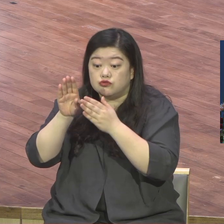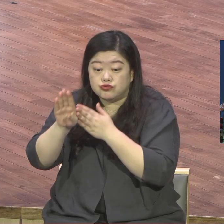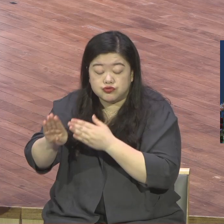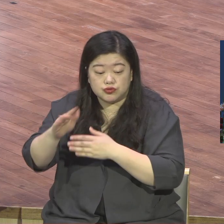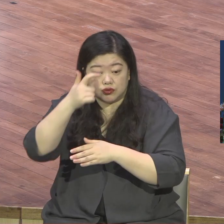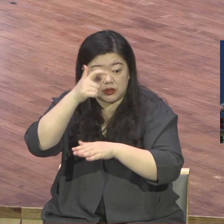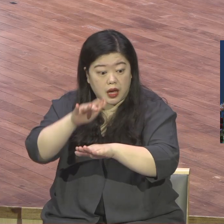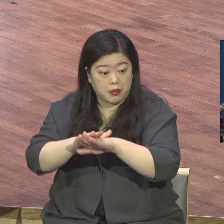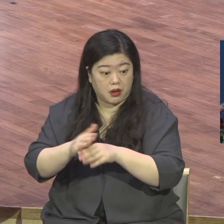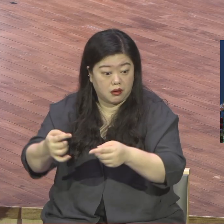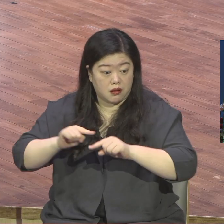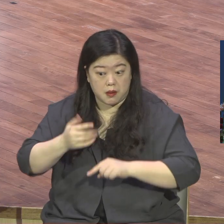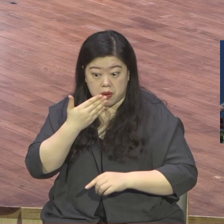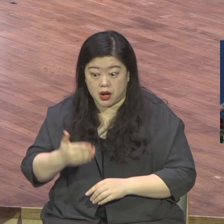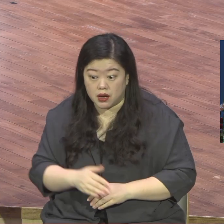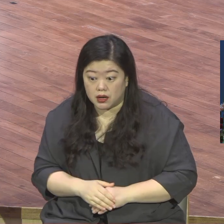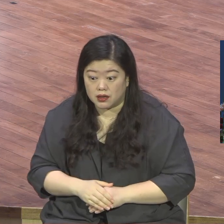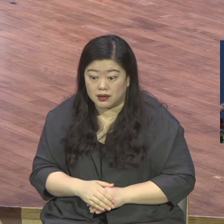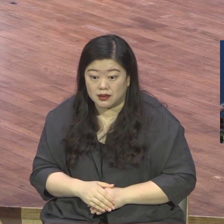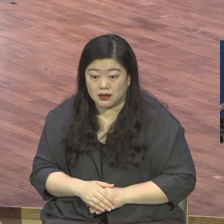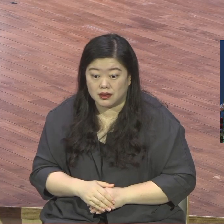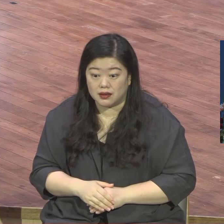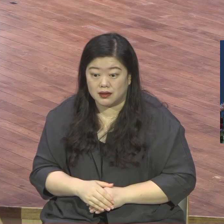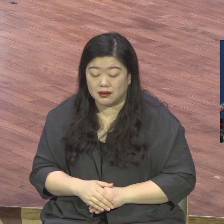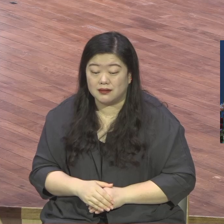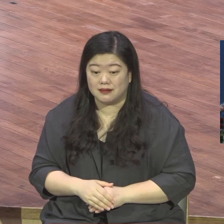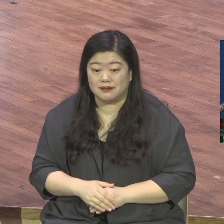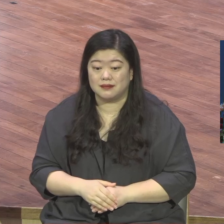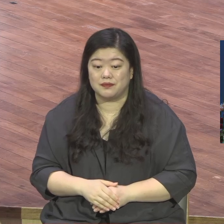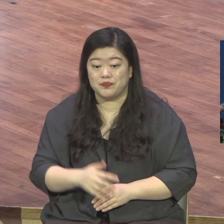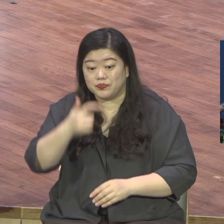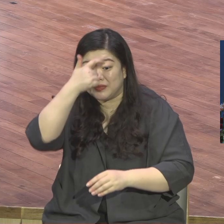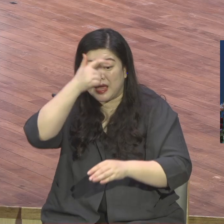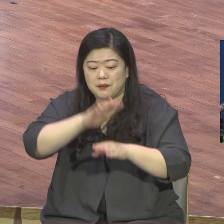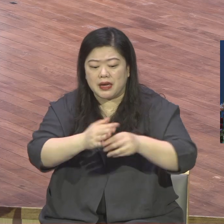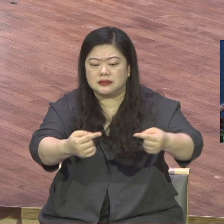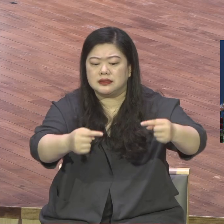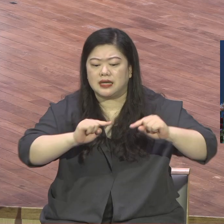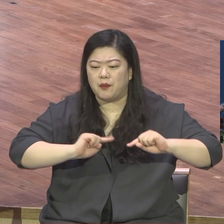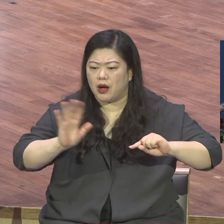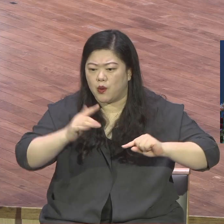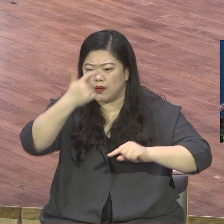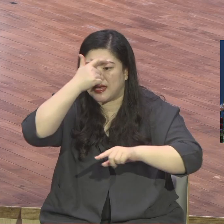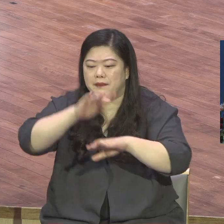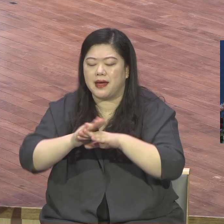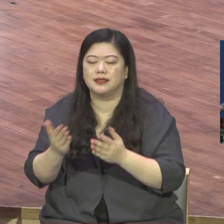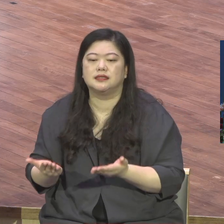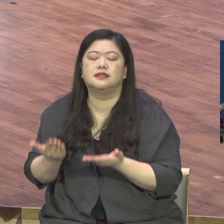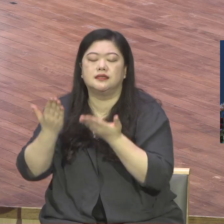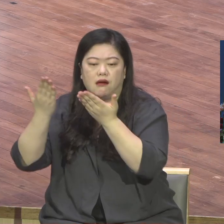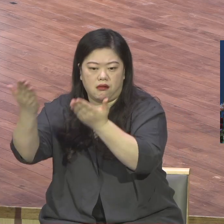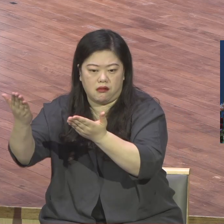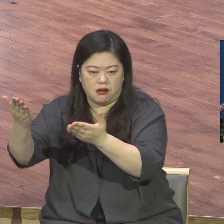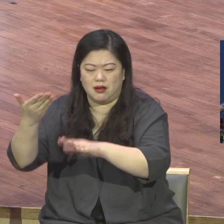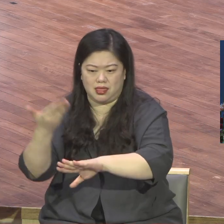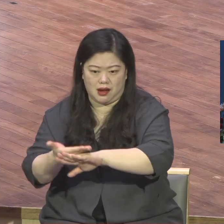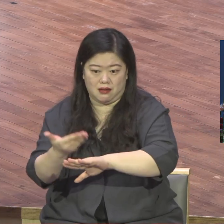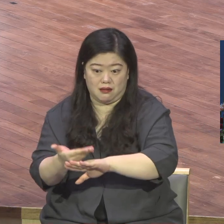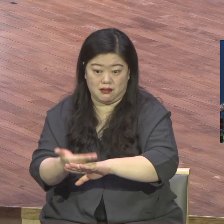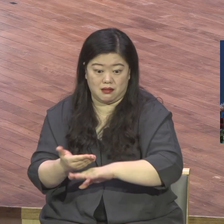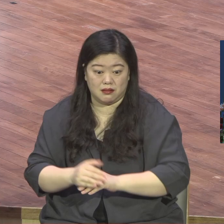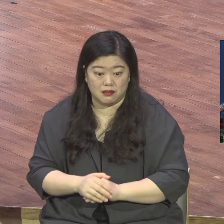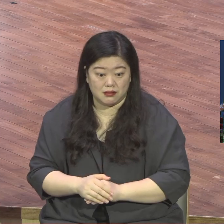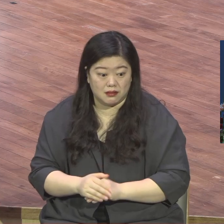장관도 못 드려요. 유명한 학자도 못 드립니다. 근데 왜 아무것도 안 우리가 감히 창조주 하나님께 지금